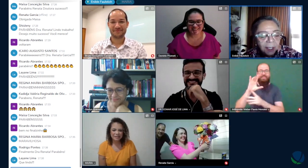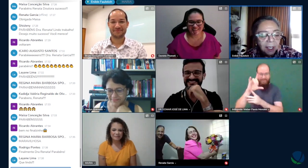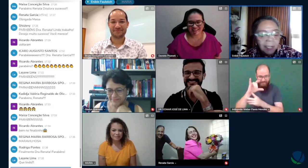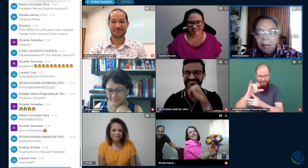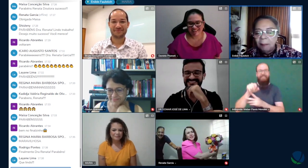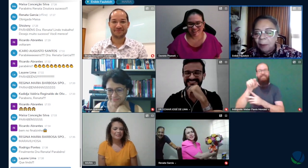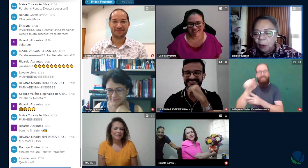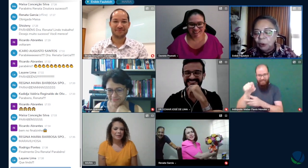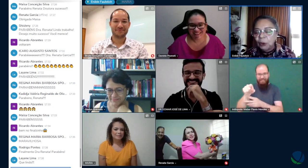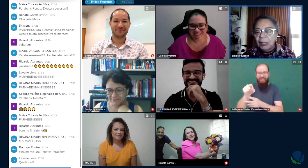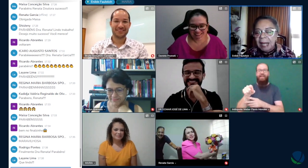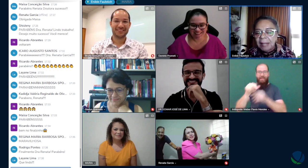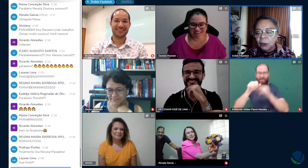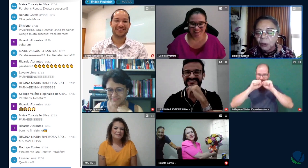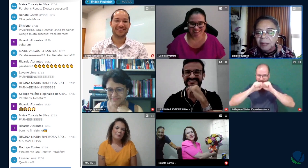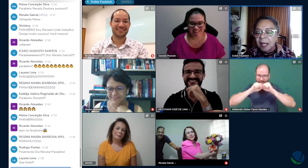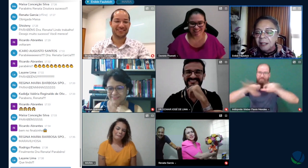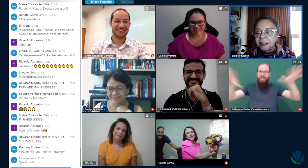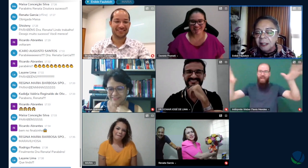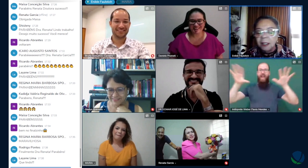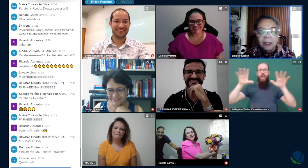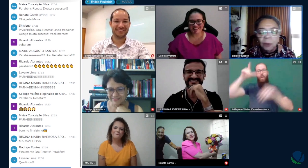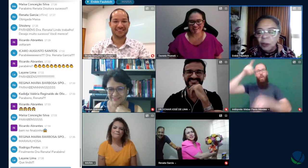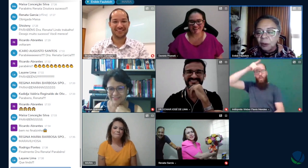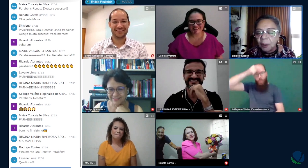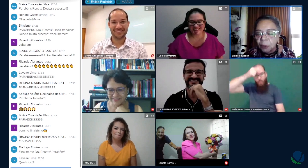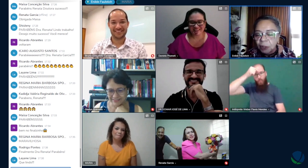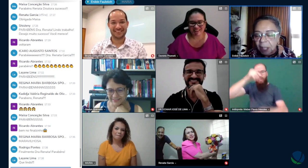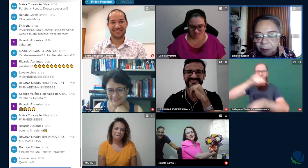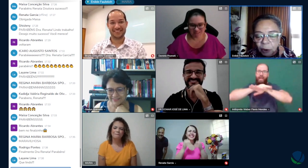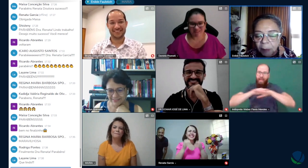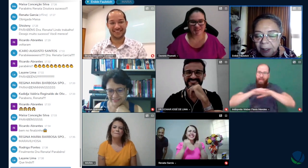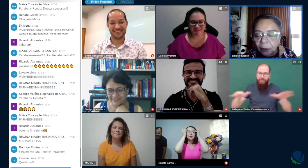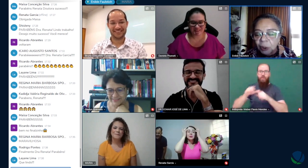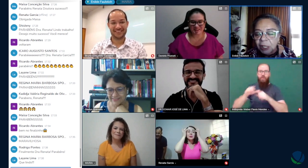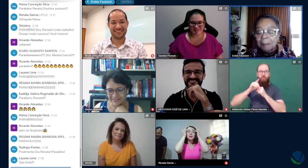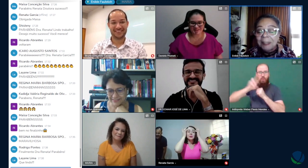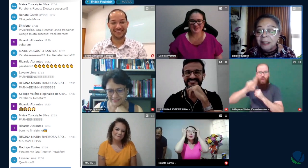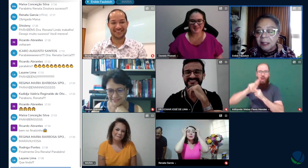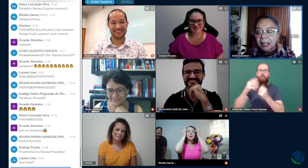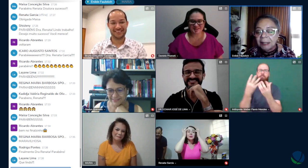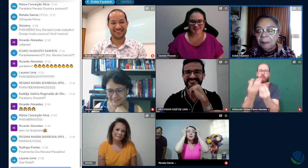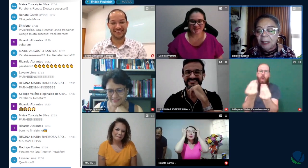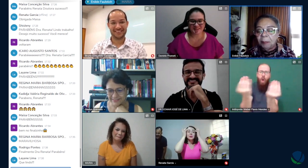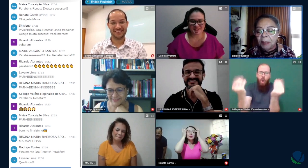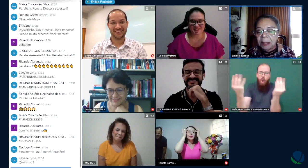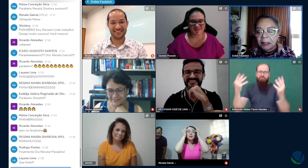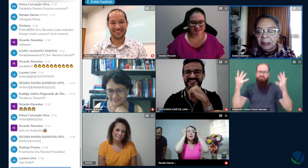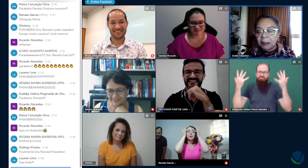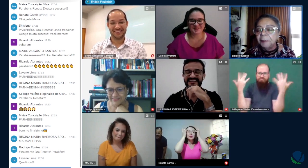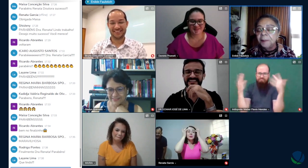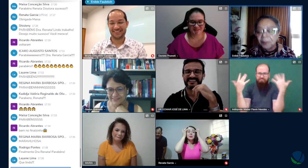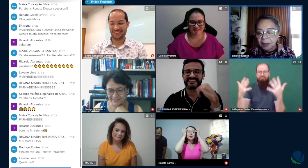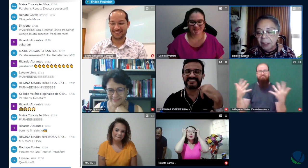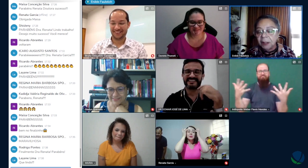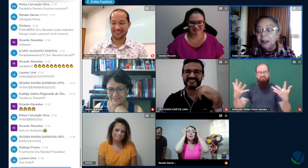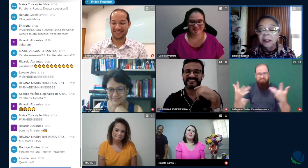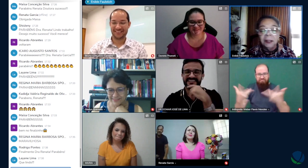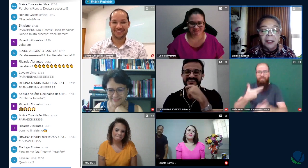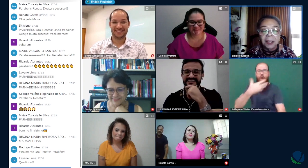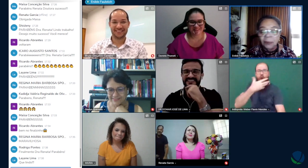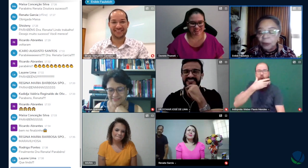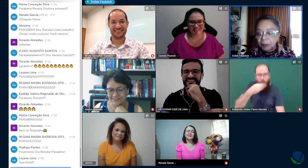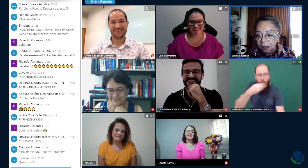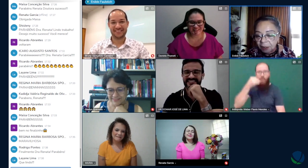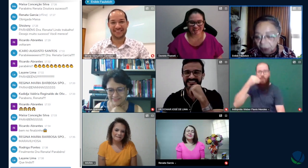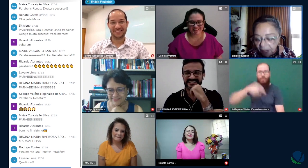você acabou o doutorado com tese muito elogiada, muito bem elogiada, apreciada pela banca, né?